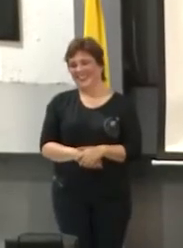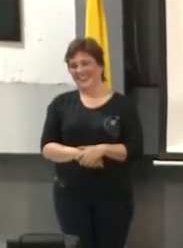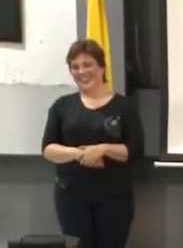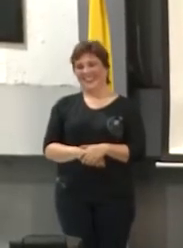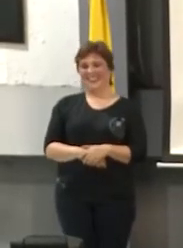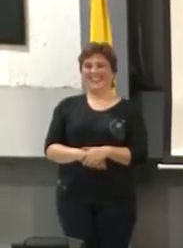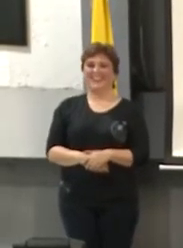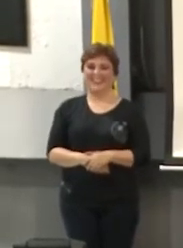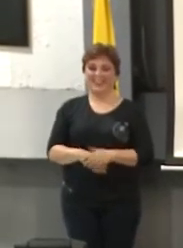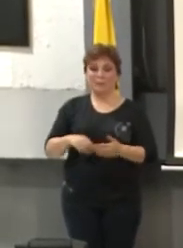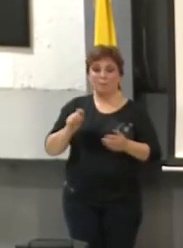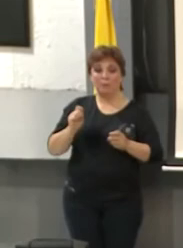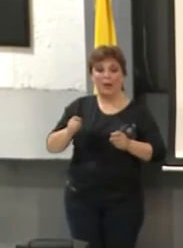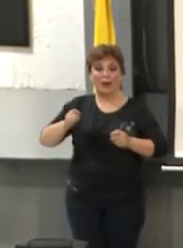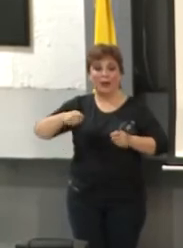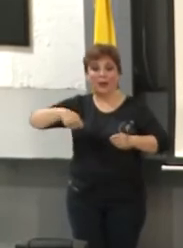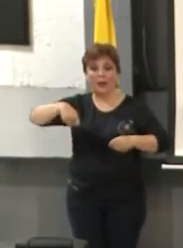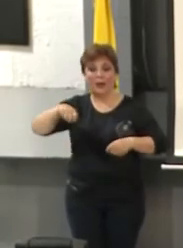a